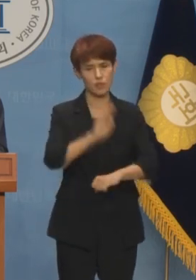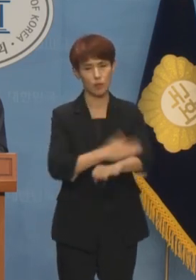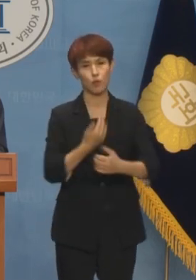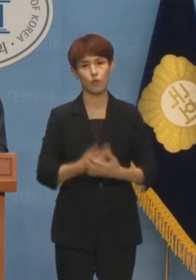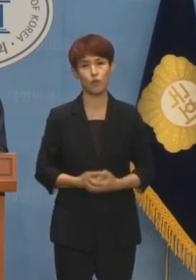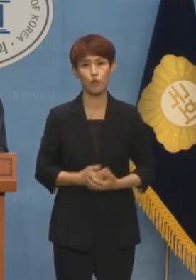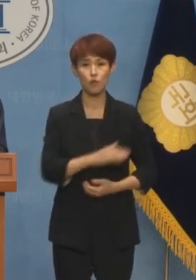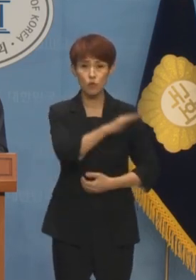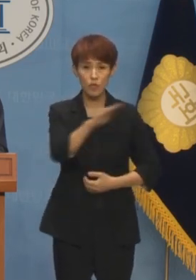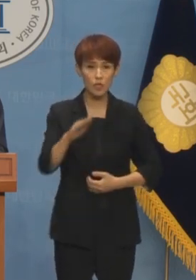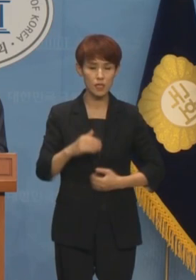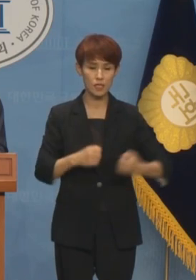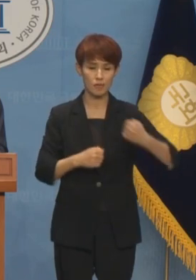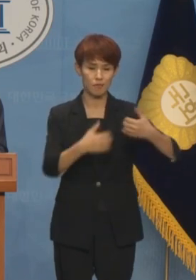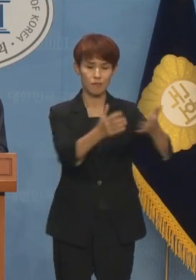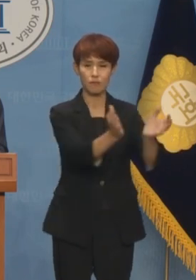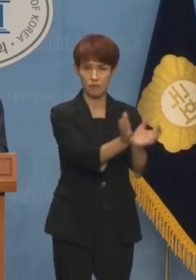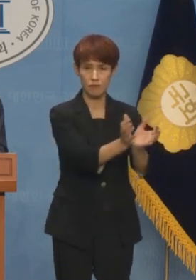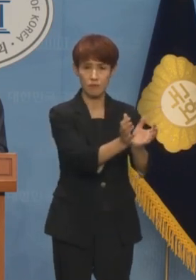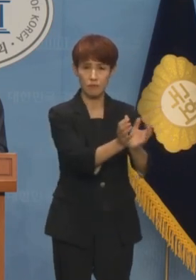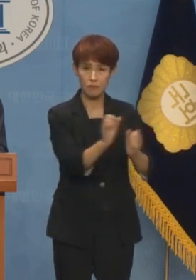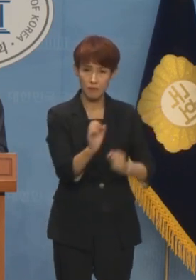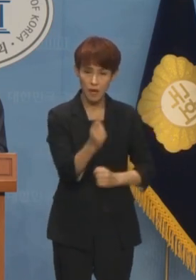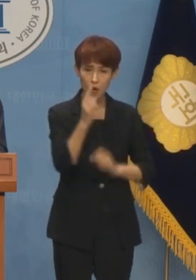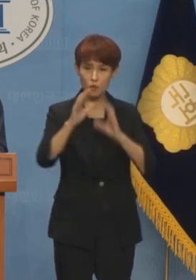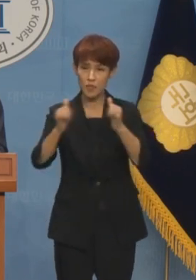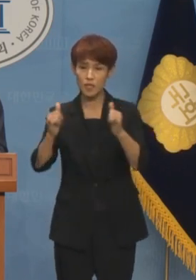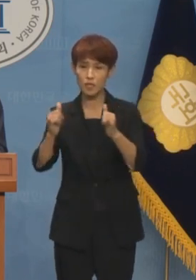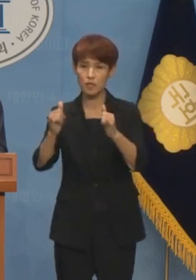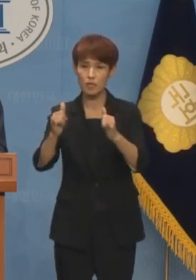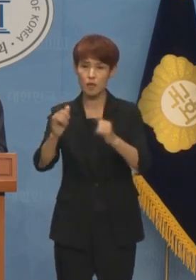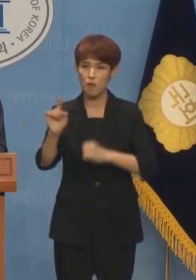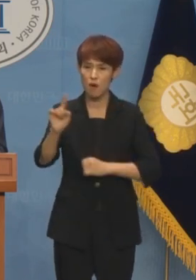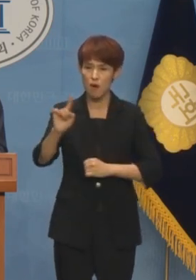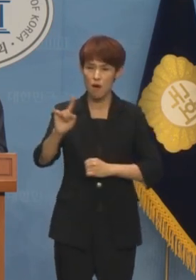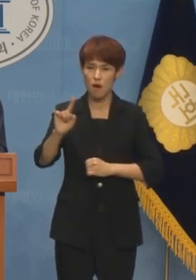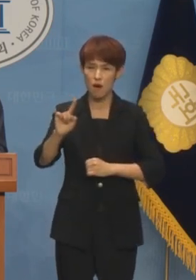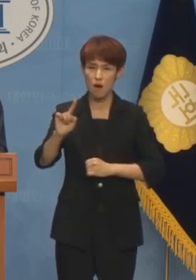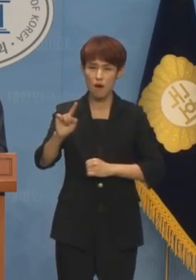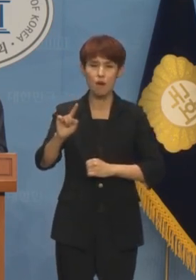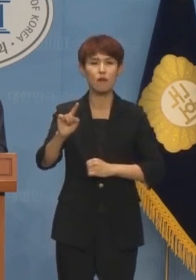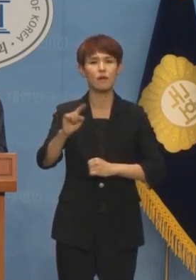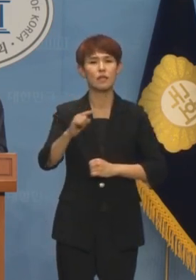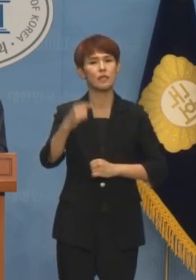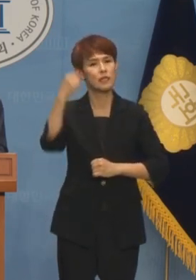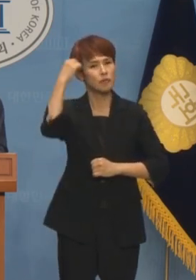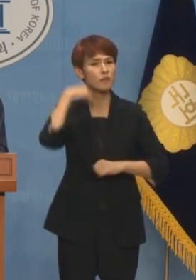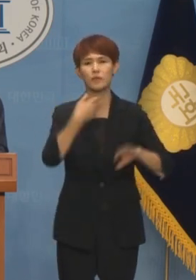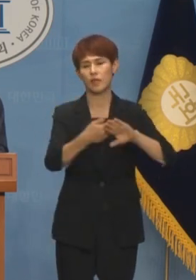우리는 집권 세력이기 때문에 국민이 책임을 묻는 무게가 다릅니다.